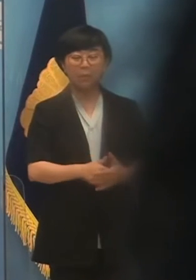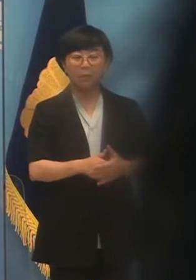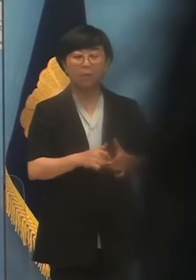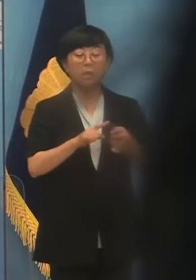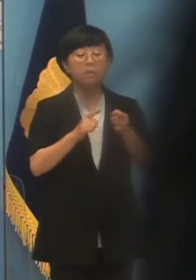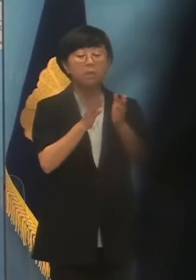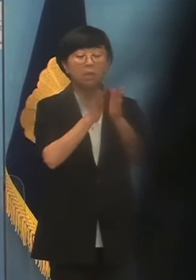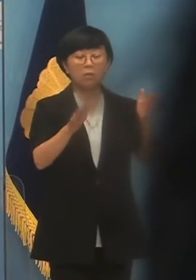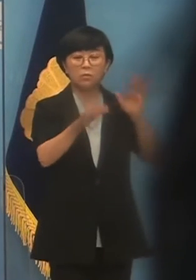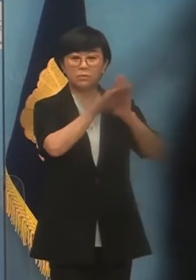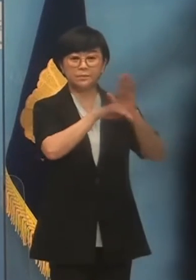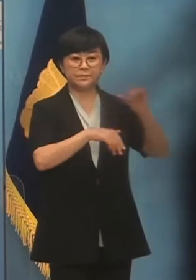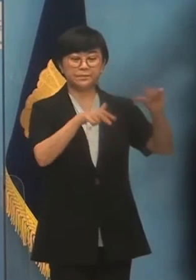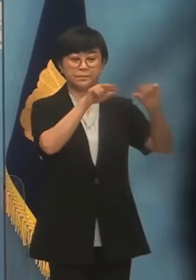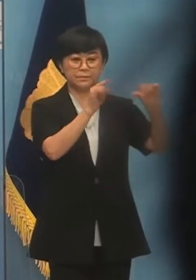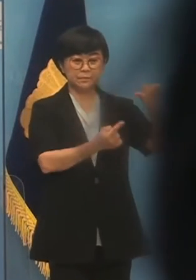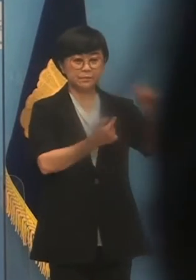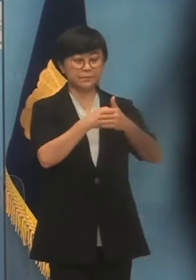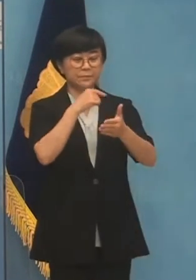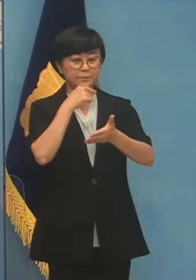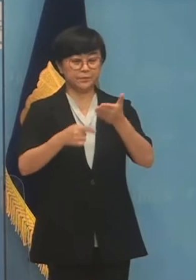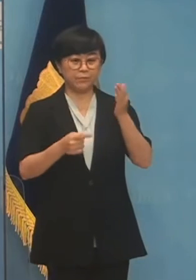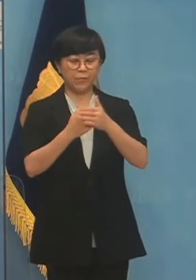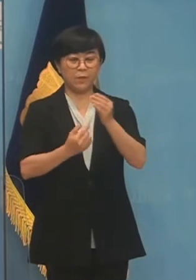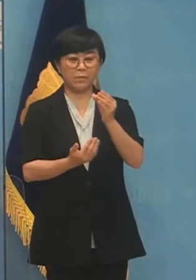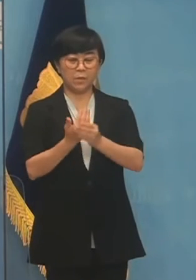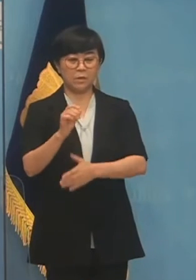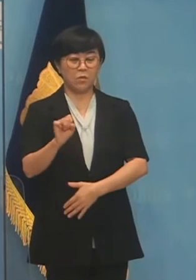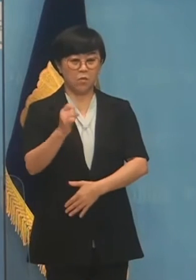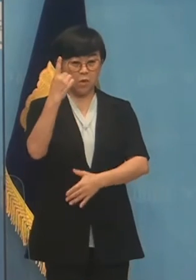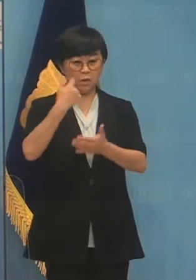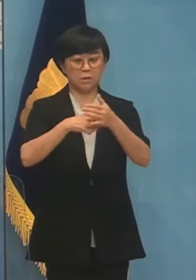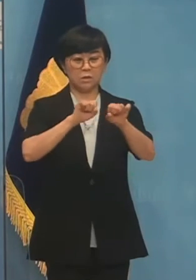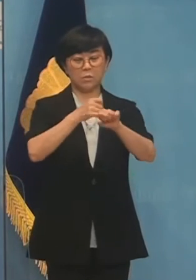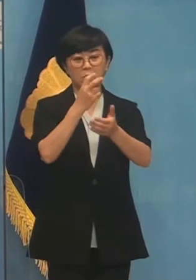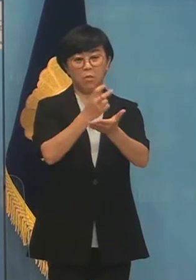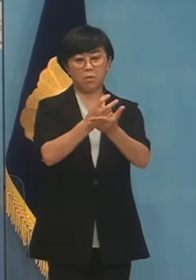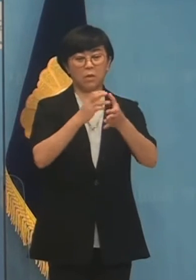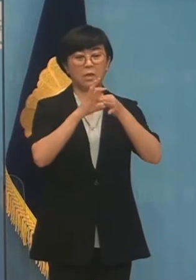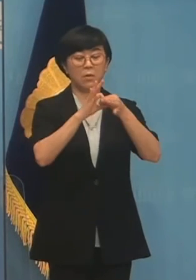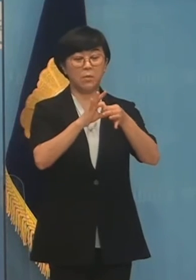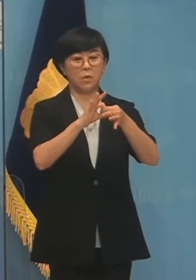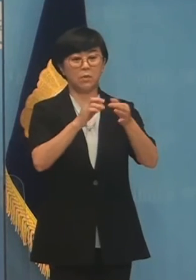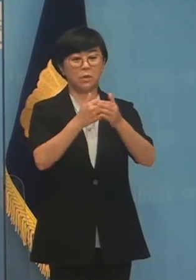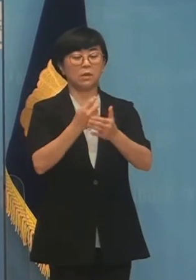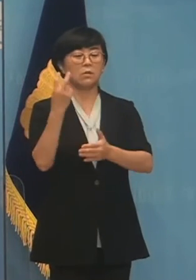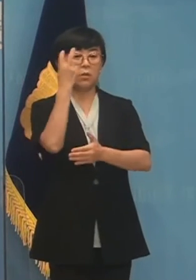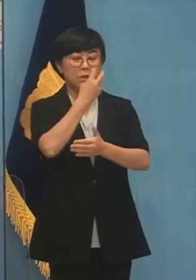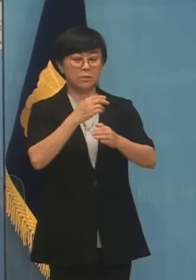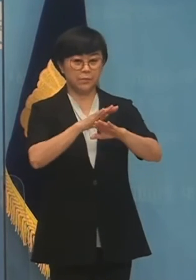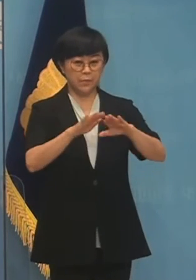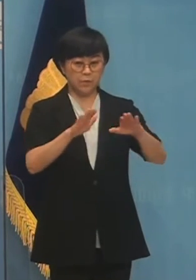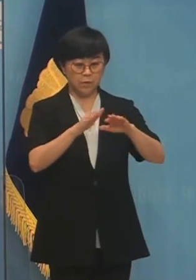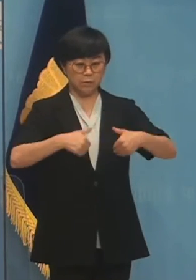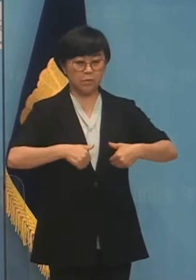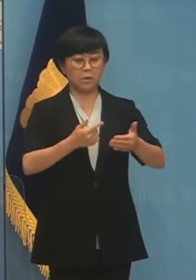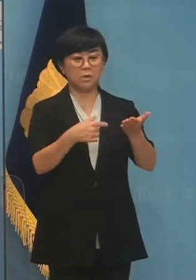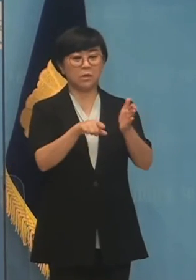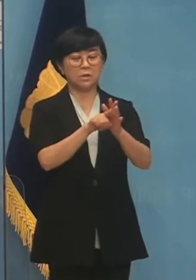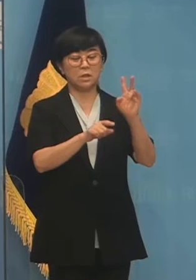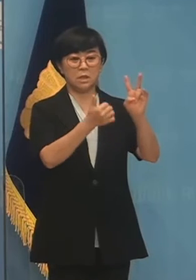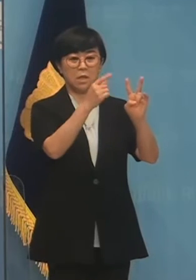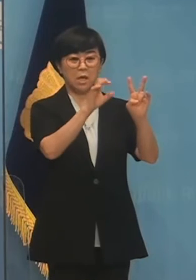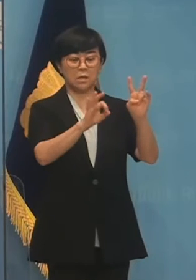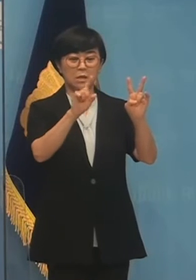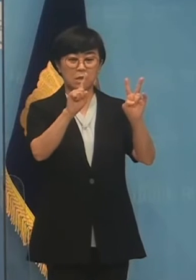시행령 제5조 중대산업재해 관련 관계법에 따른 의무이행에 필요한 관리상의 조치 제2항